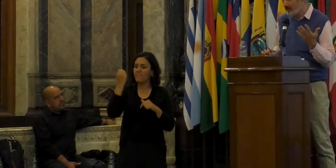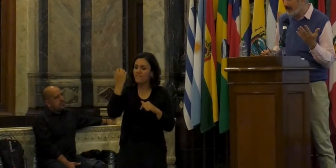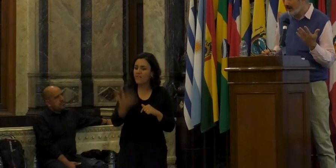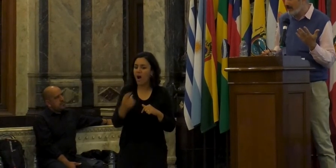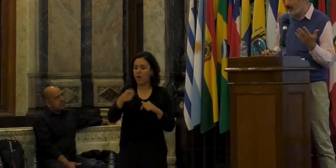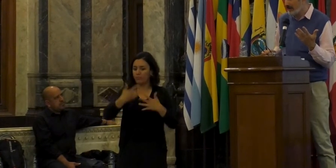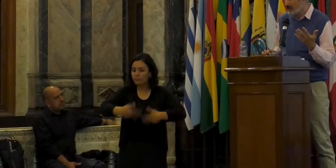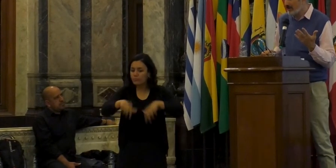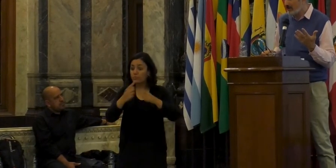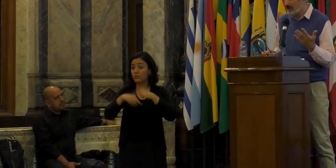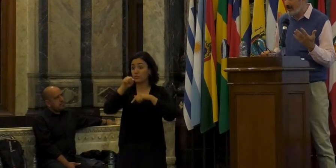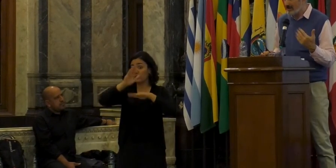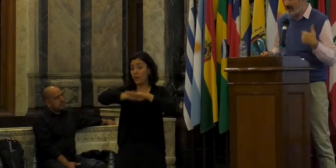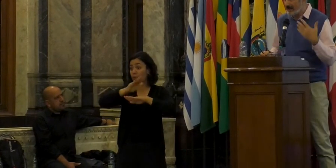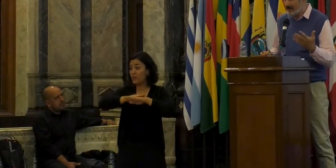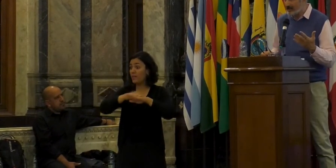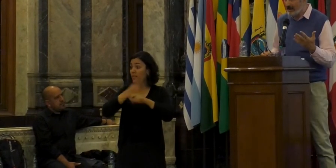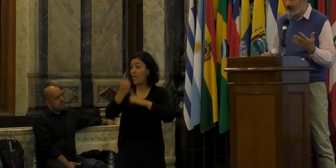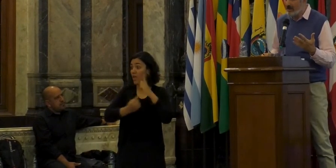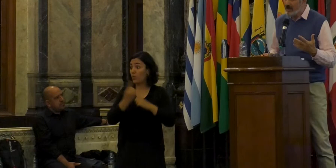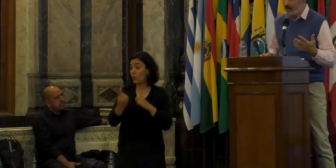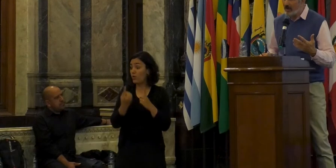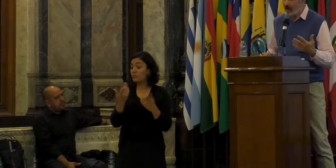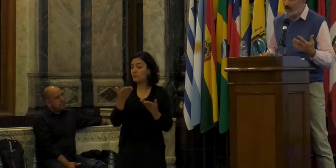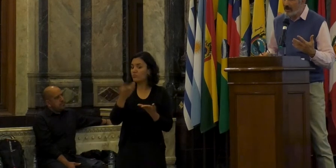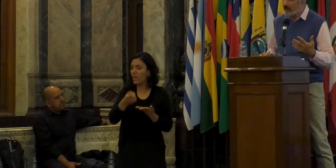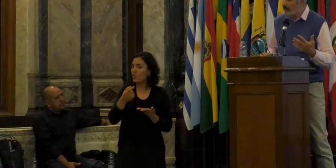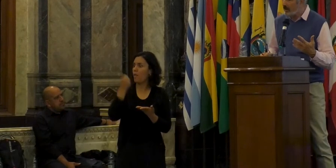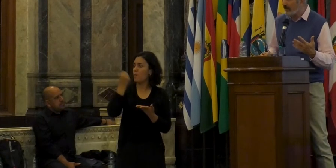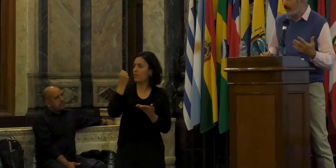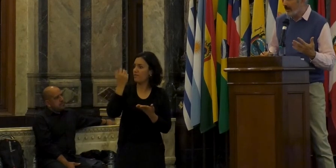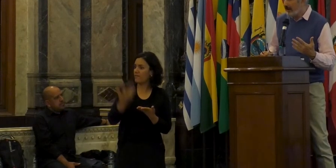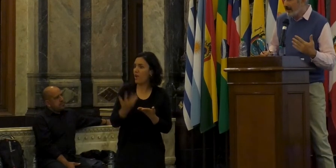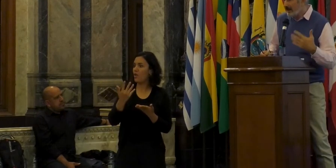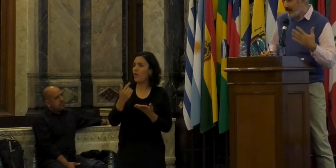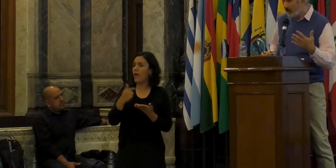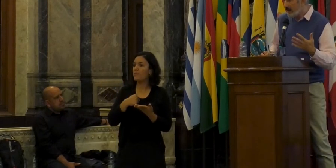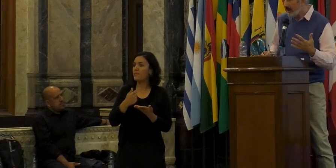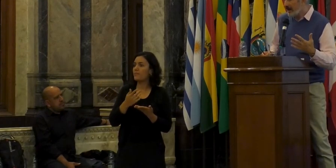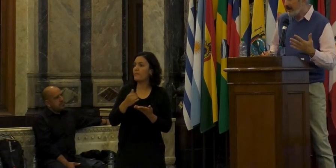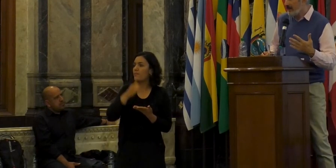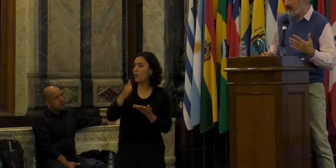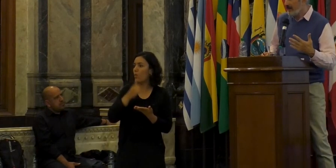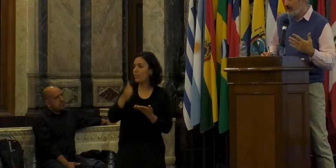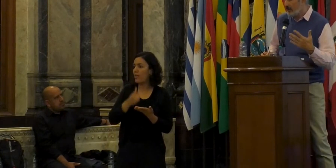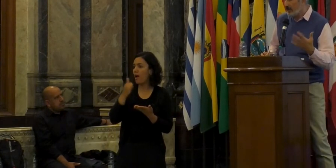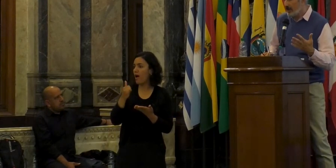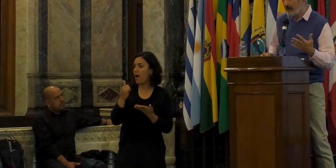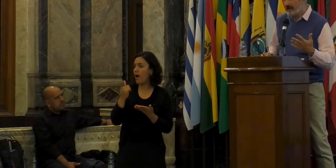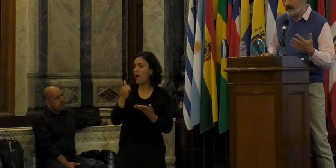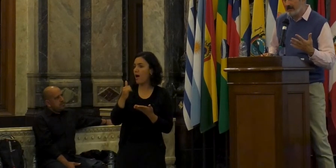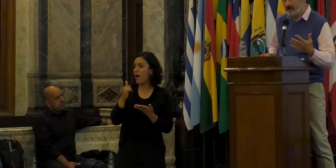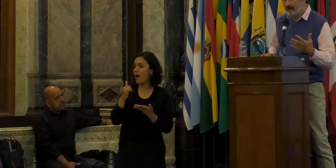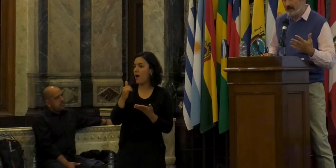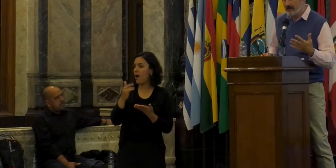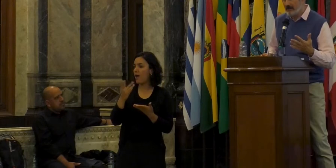eso conlleva, ¿no? Porque son tesoros además que la gente nos ha dado bajo la lógica del don, que es la que gobierna nuestros